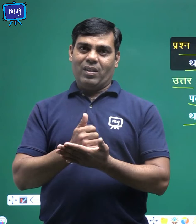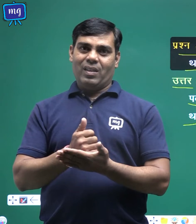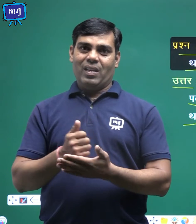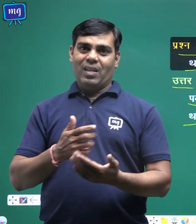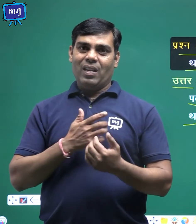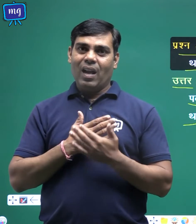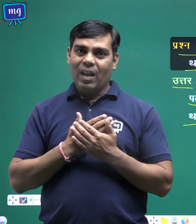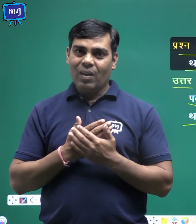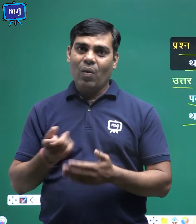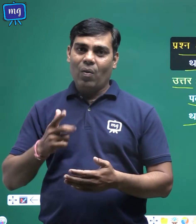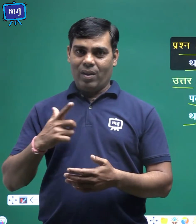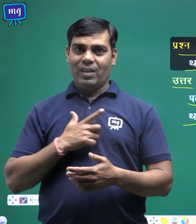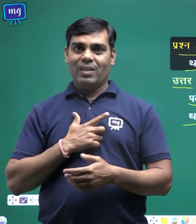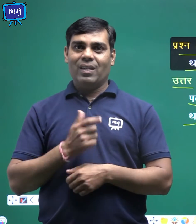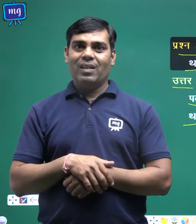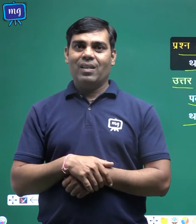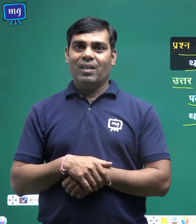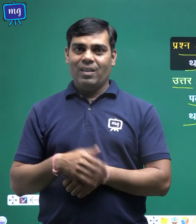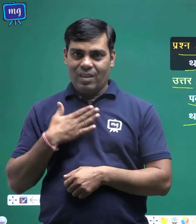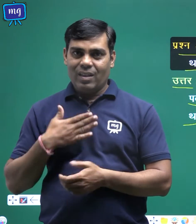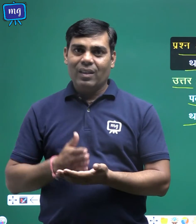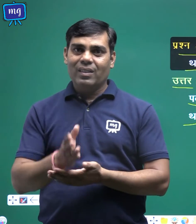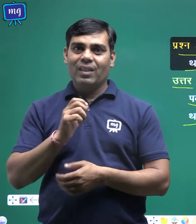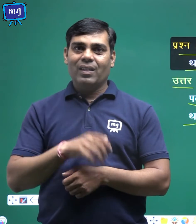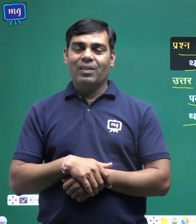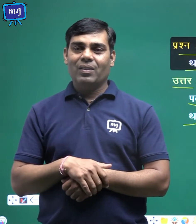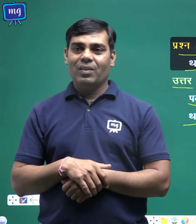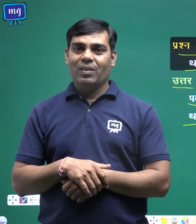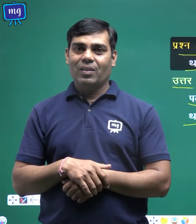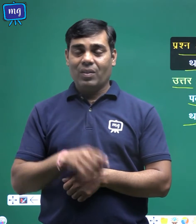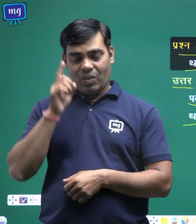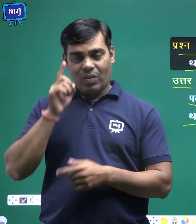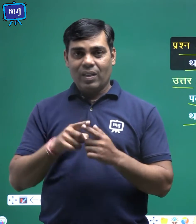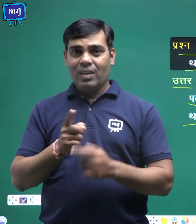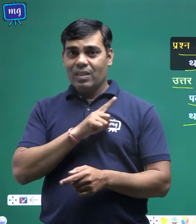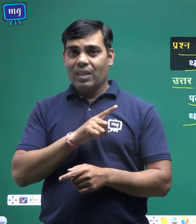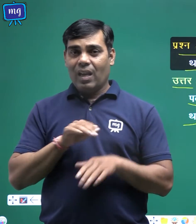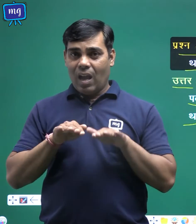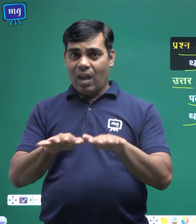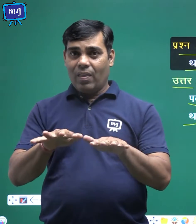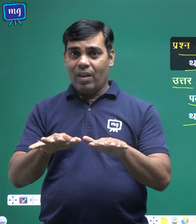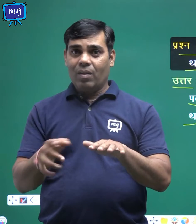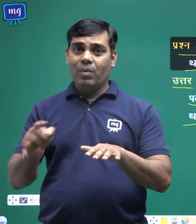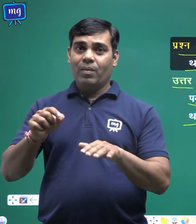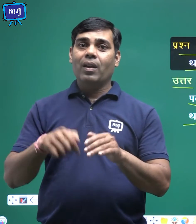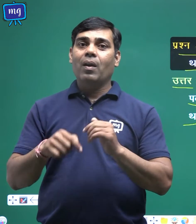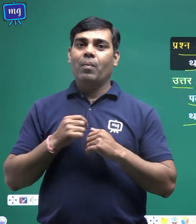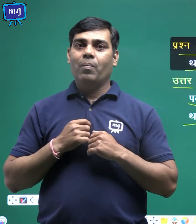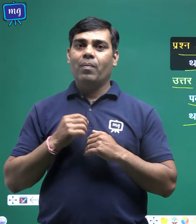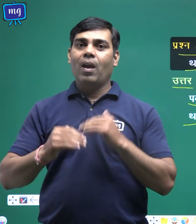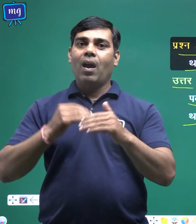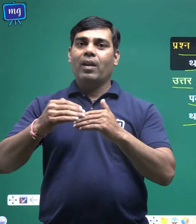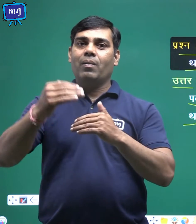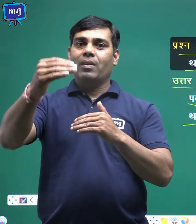और निष्ठा रखनी चाहिए, क्योंकि इसके आधार पे ही हम आगे बढ़ सकते